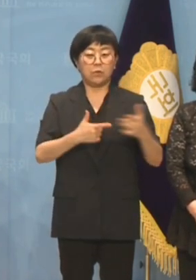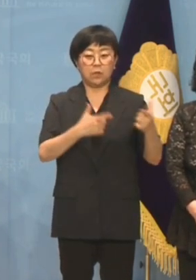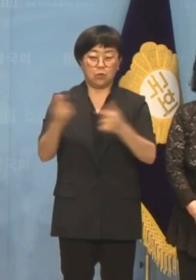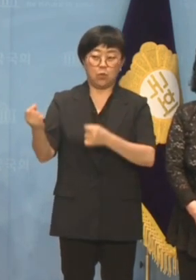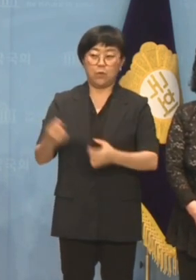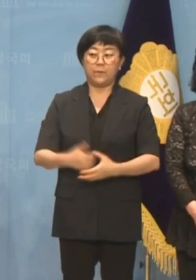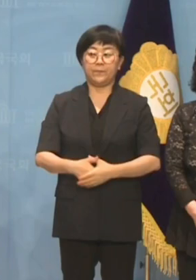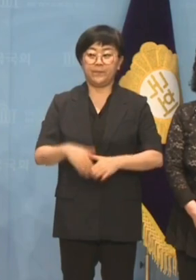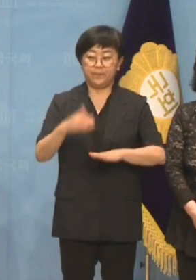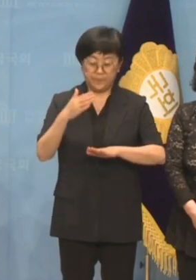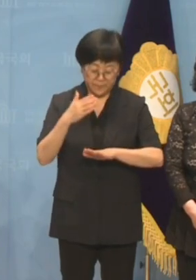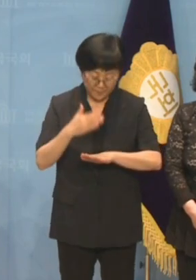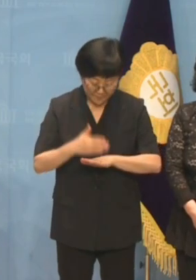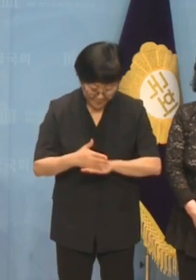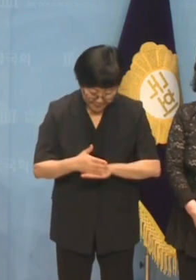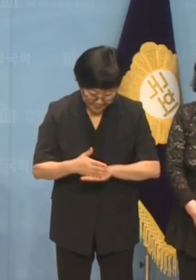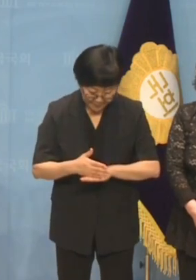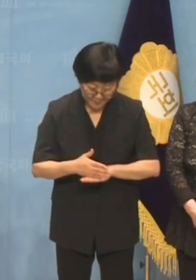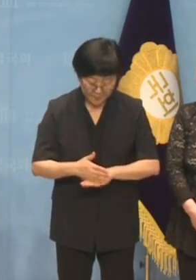일동. 감사합니다.